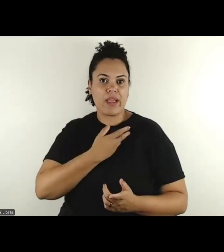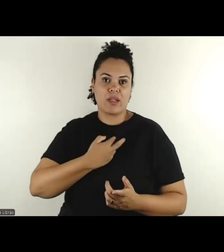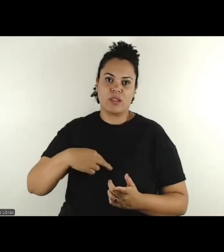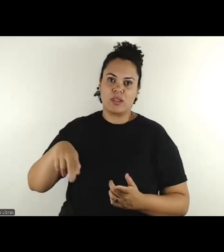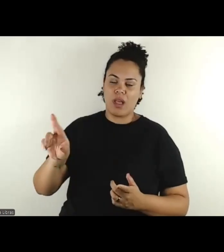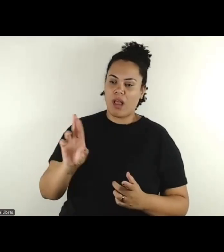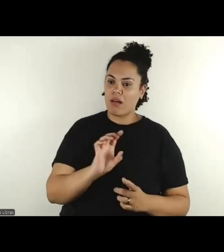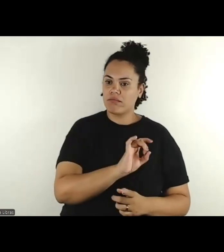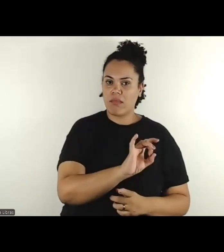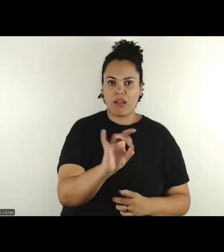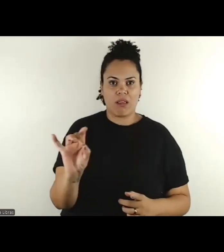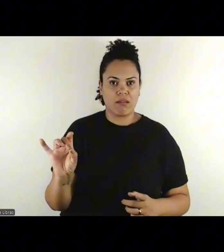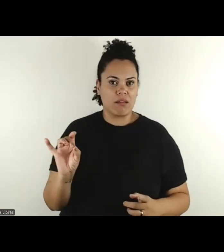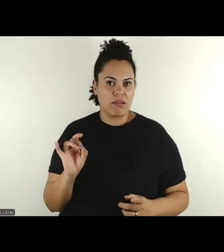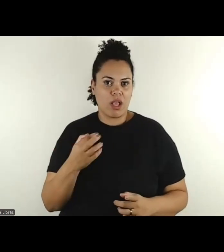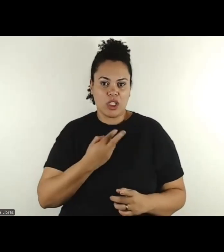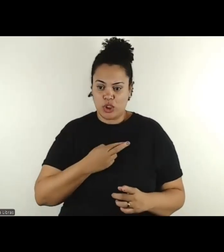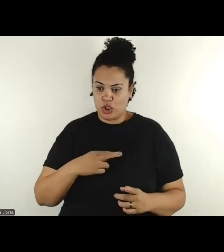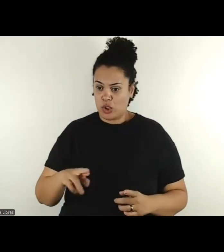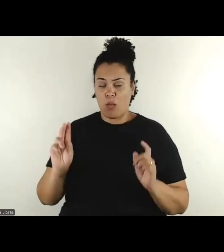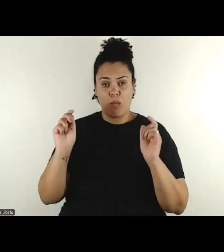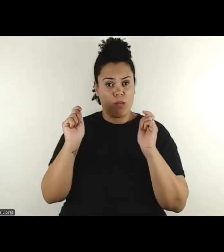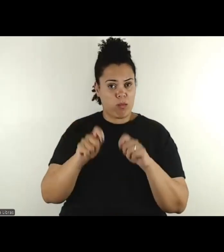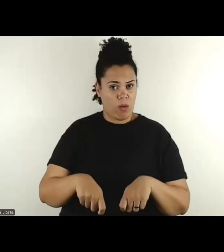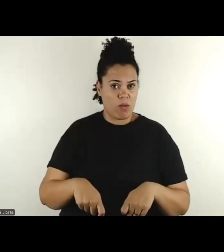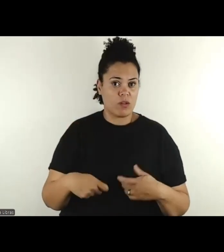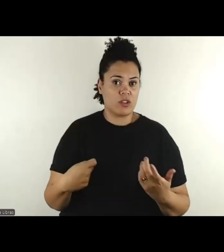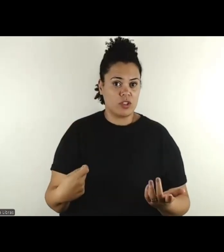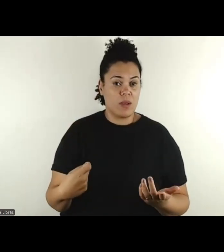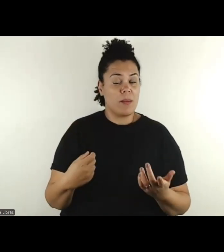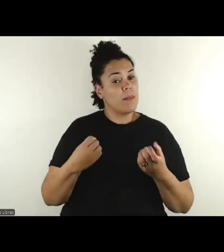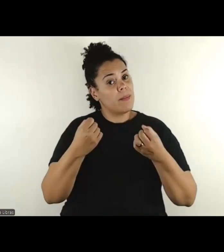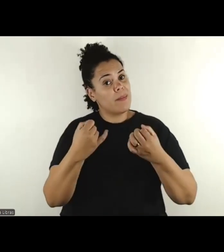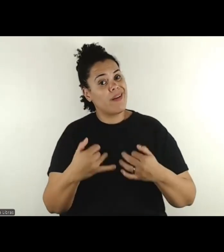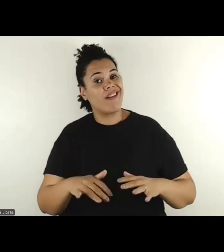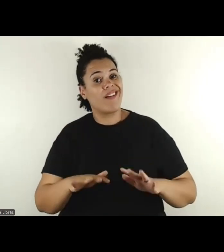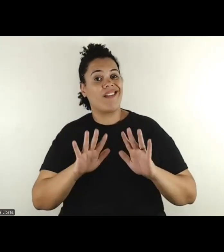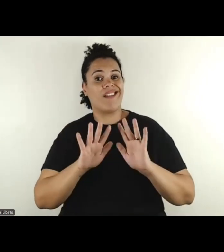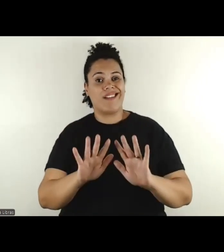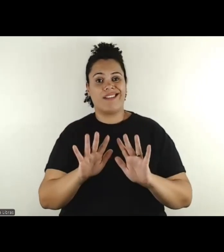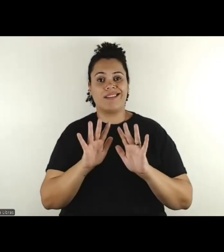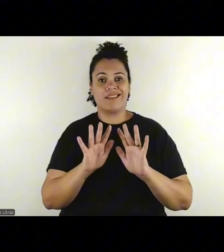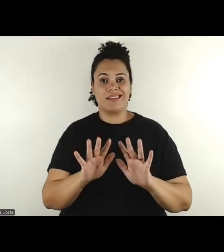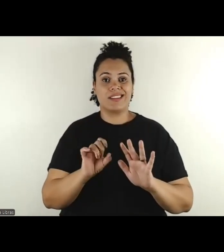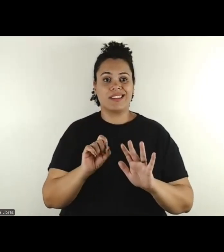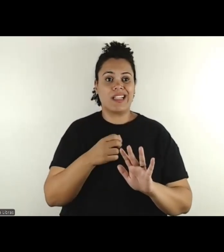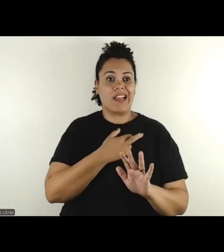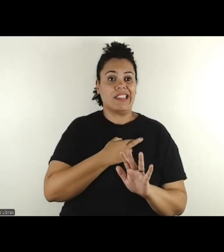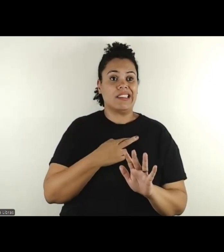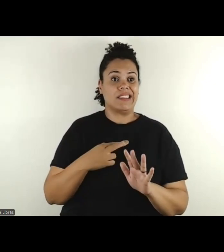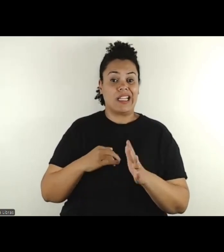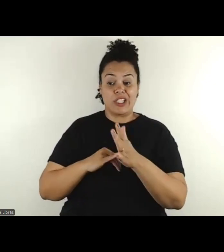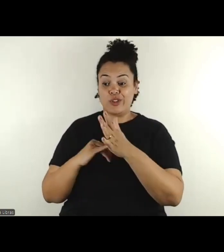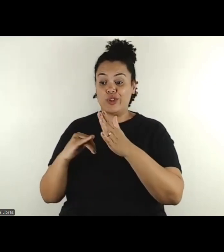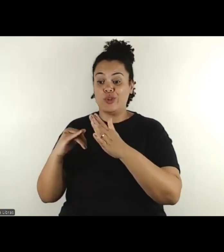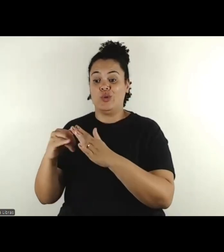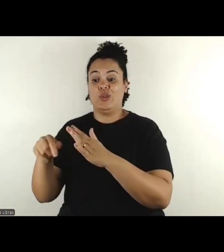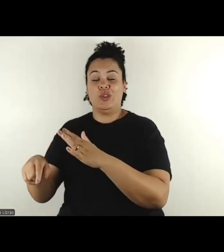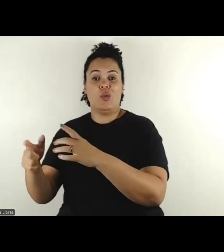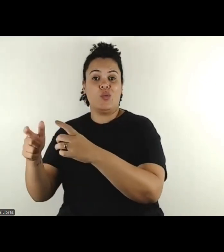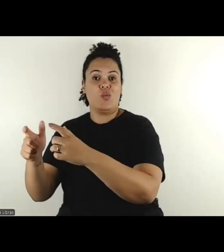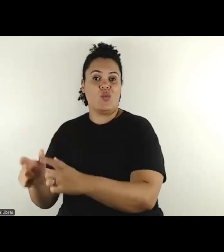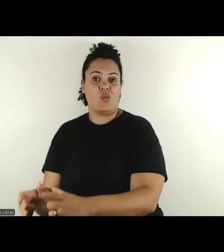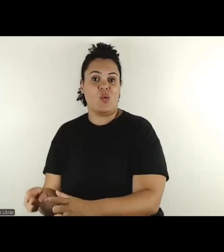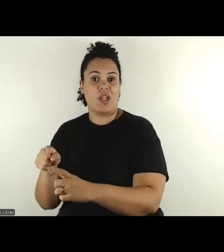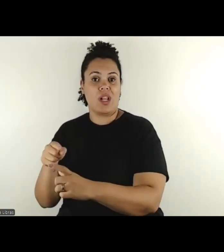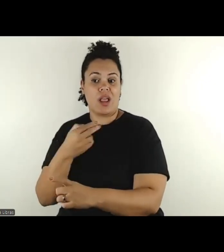individuais em relação à religião. A questão que está sendo colocada aqui é a religião, são instituições